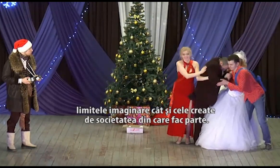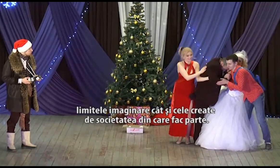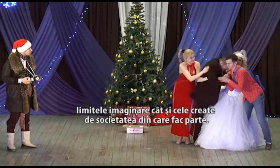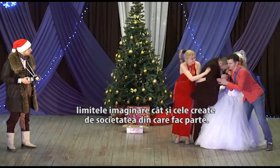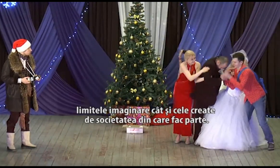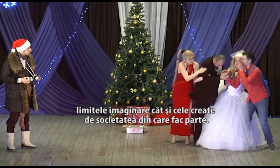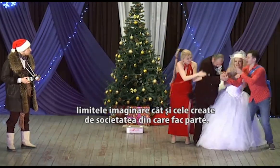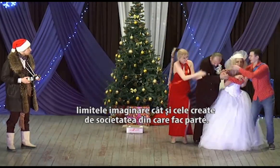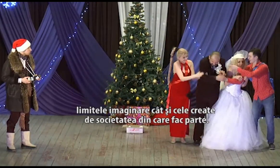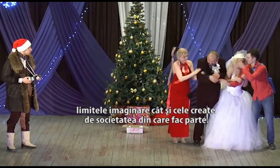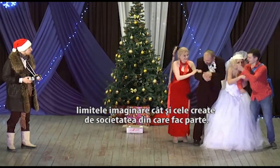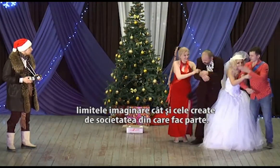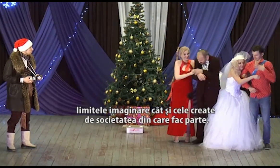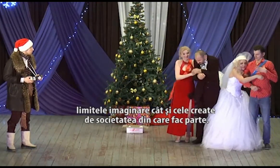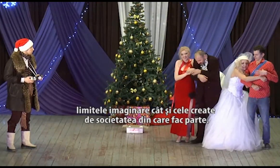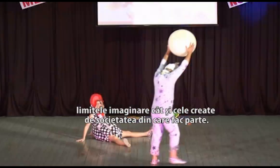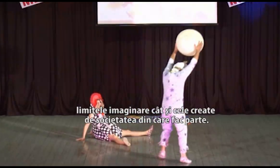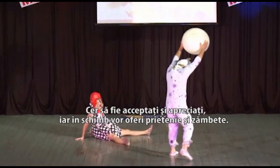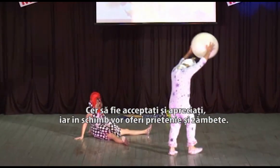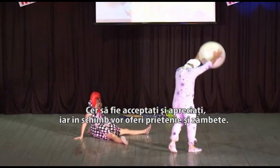create de societatea din care fac parte. Cer să fie